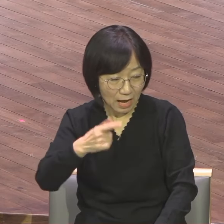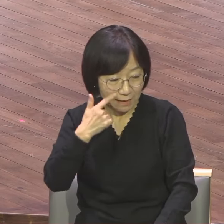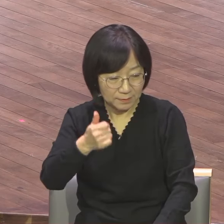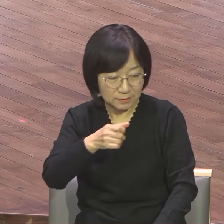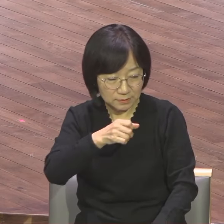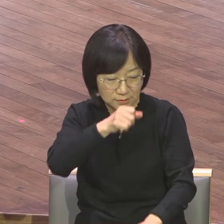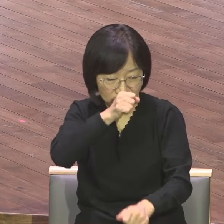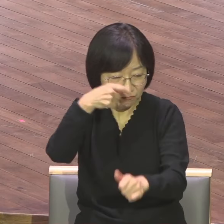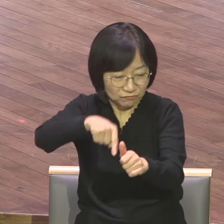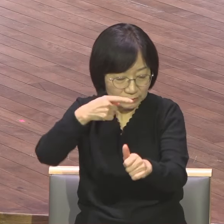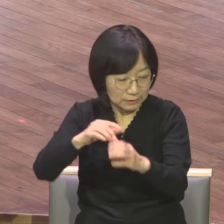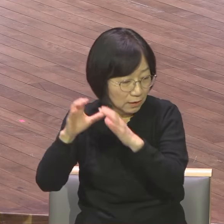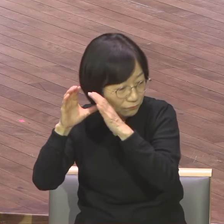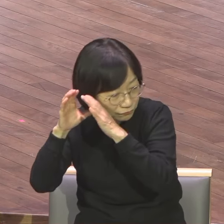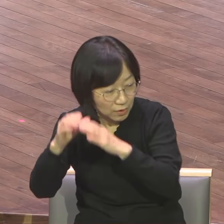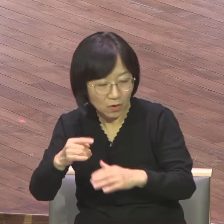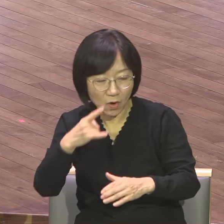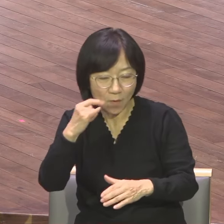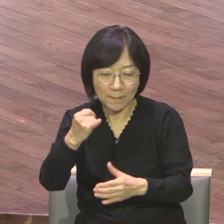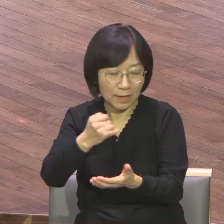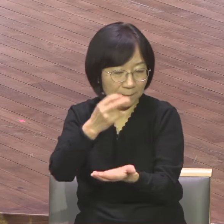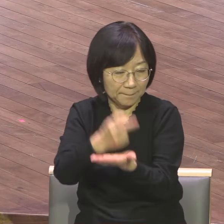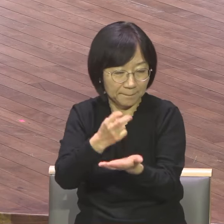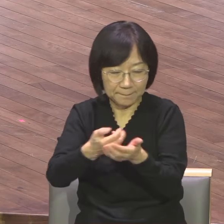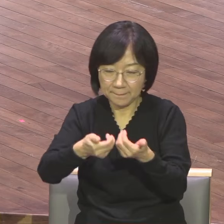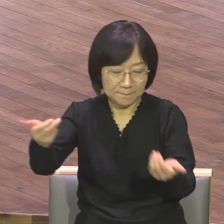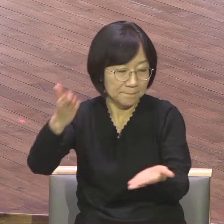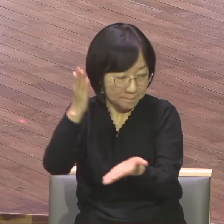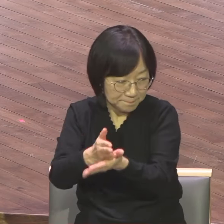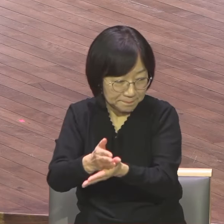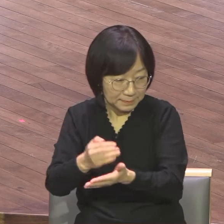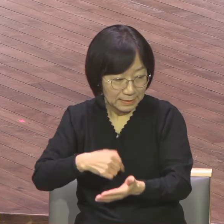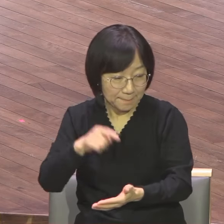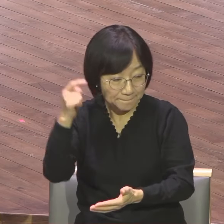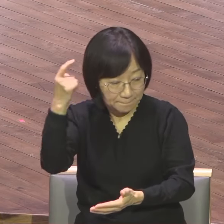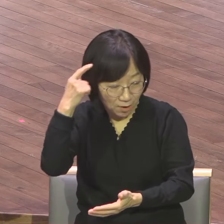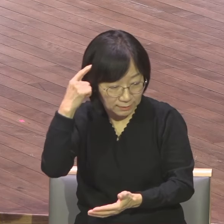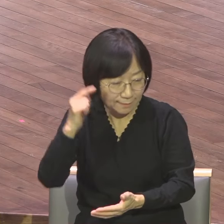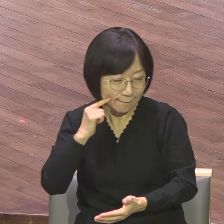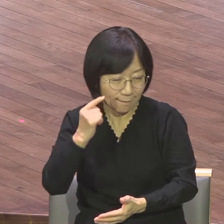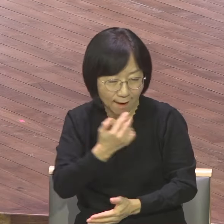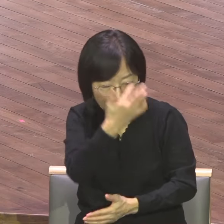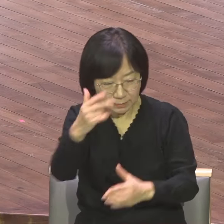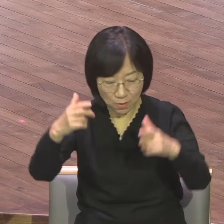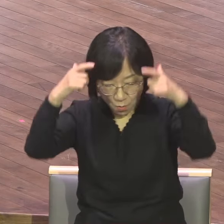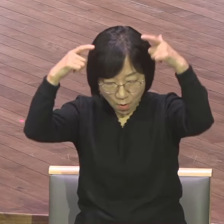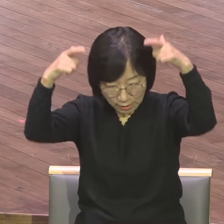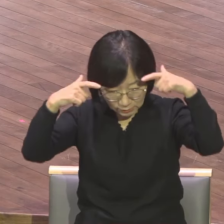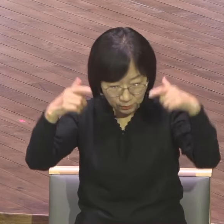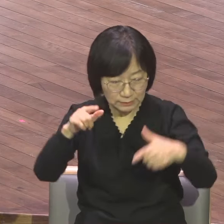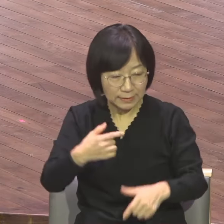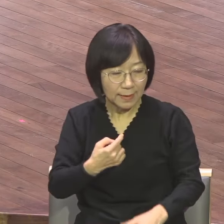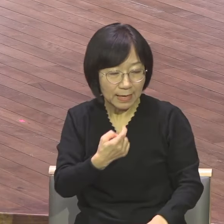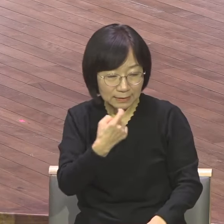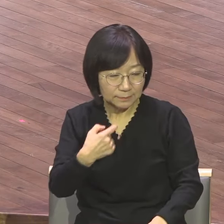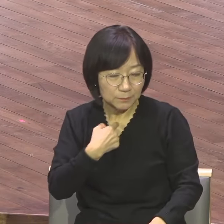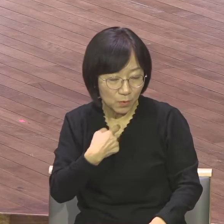훈계를 들으며 내 어미의 법을 떠나지 말라. 같이 읽읍시다. 이는 내 머리에 아름다운 관이요 내